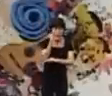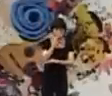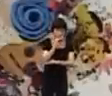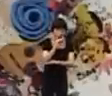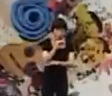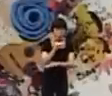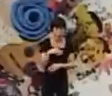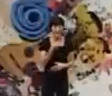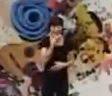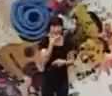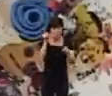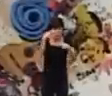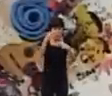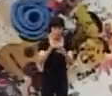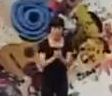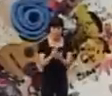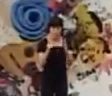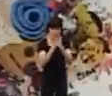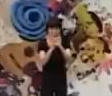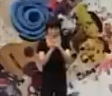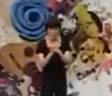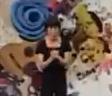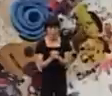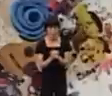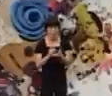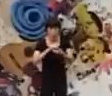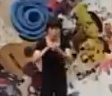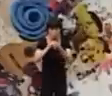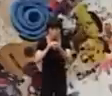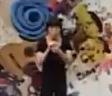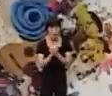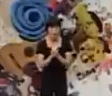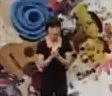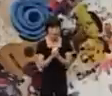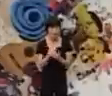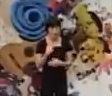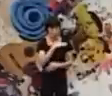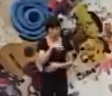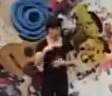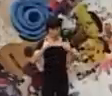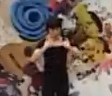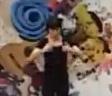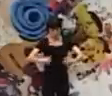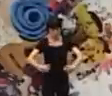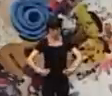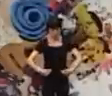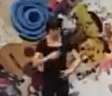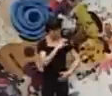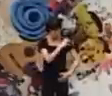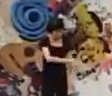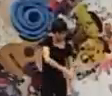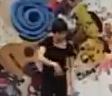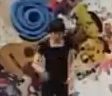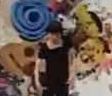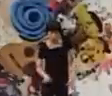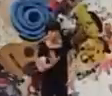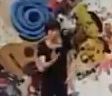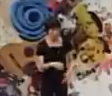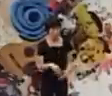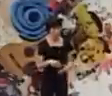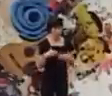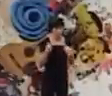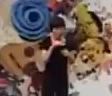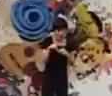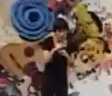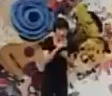個夏煲祭咧就有一個特別嘅儀式㗎，係點樣樣咧？嗱，我哋嘅身體咧就唔可以拆出嚟，個玩具就可